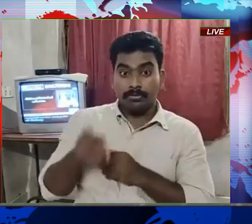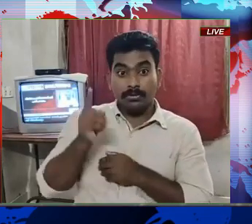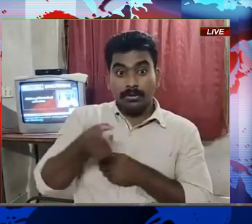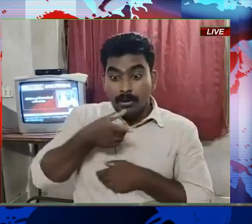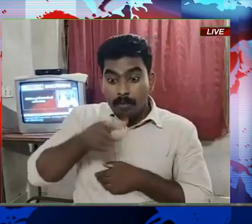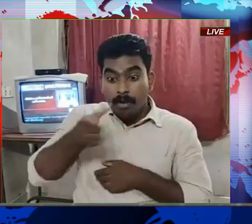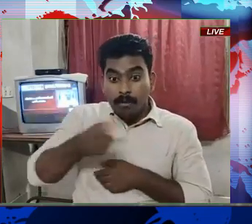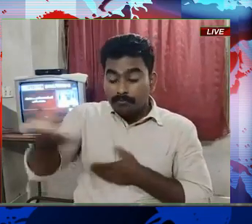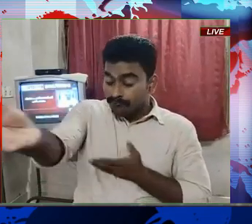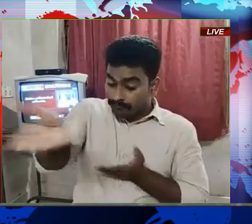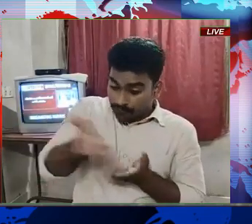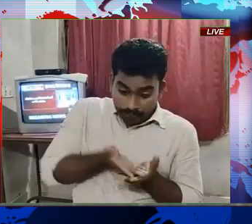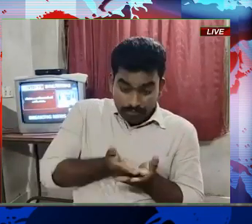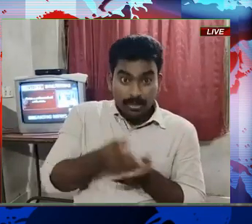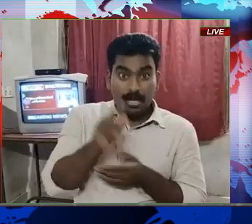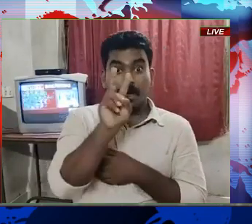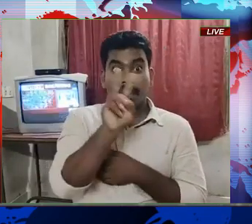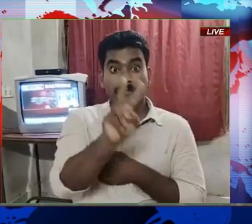നൽകുന്നതിനും